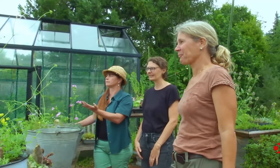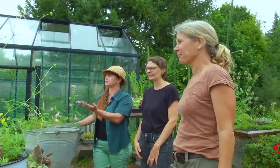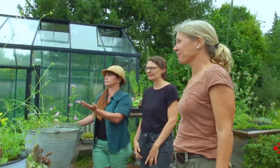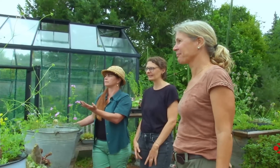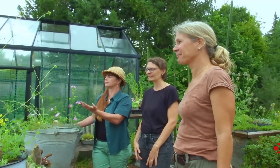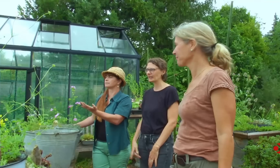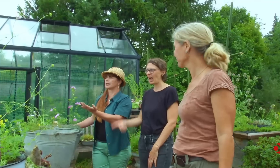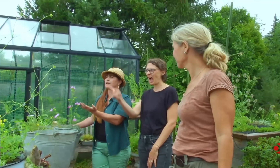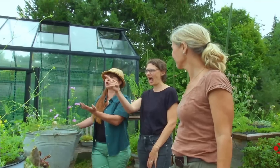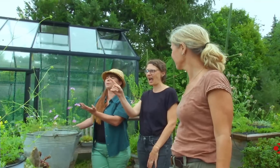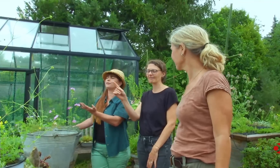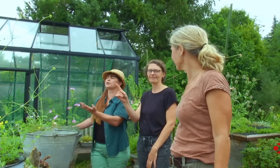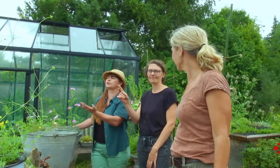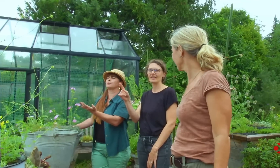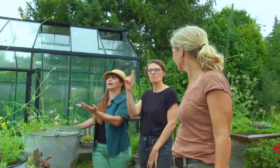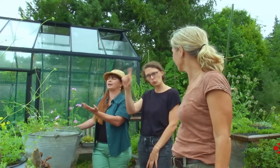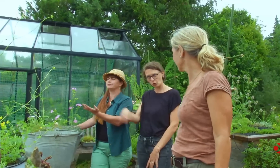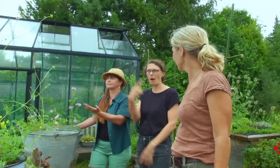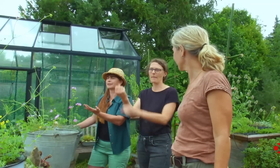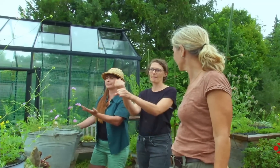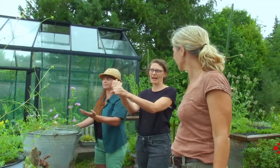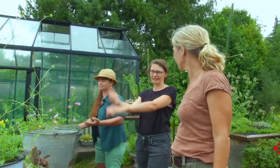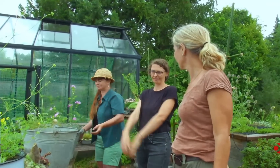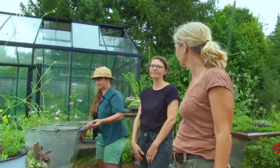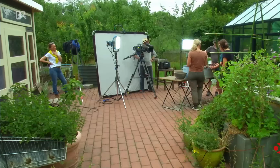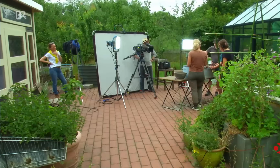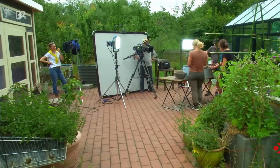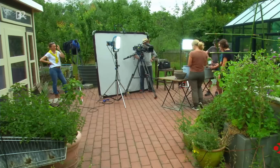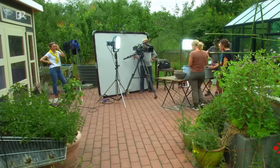das. Tobi, wir müssen noch einmal. Bitte?